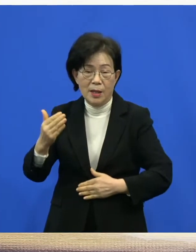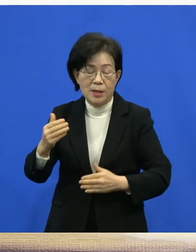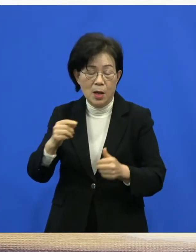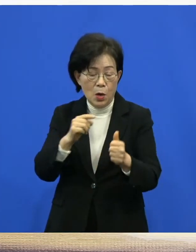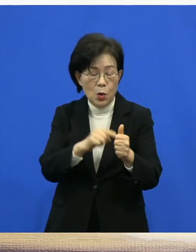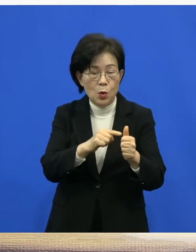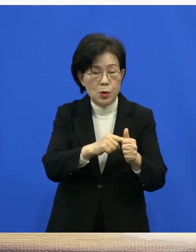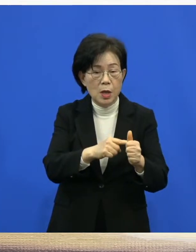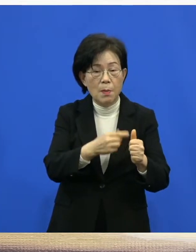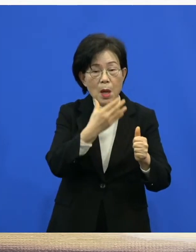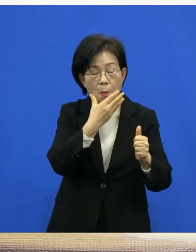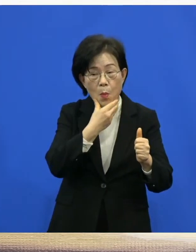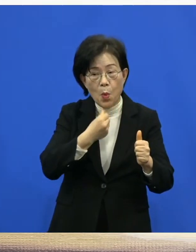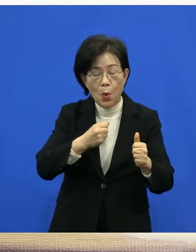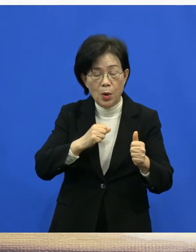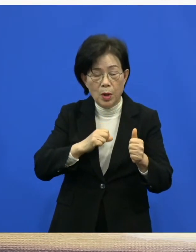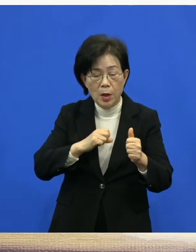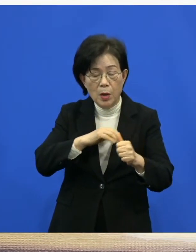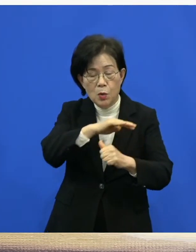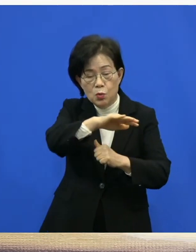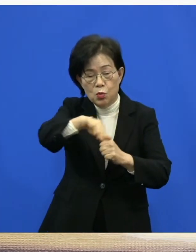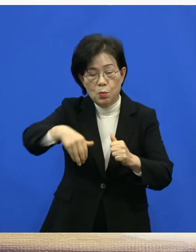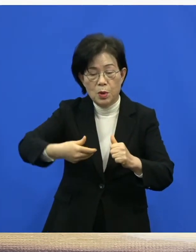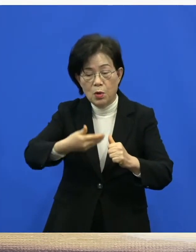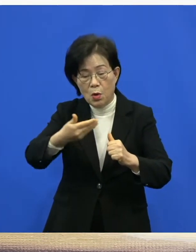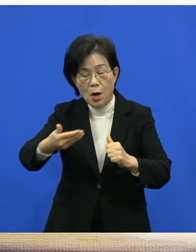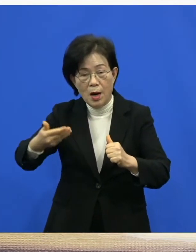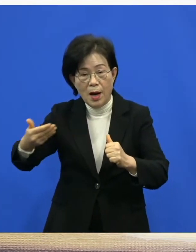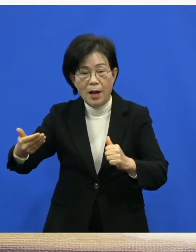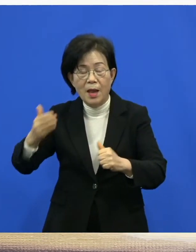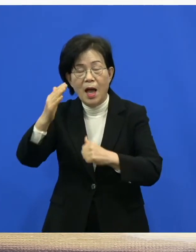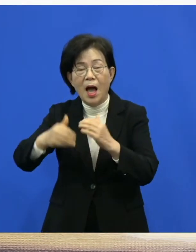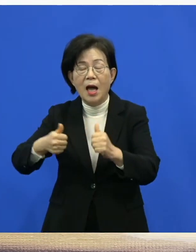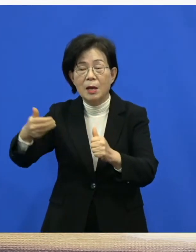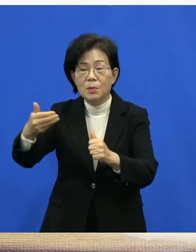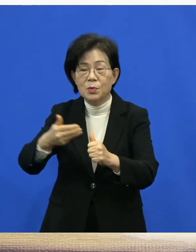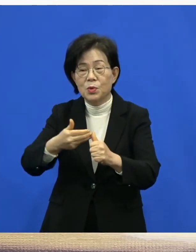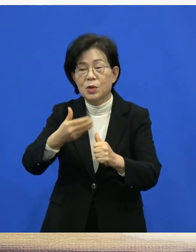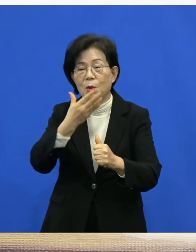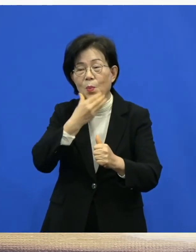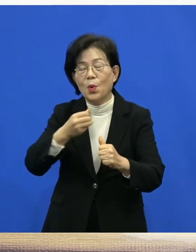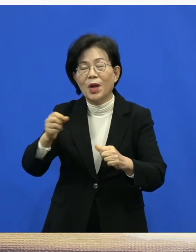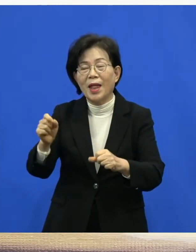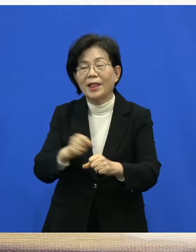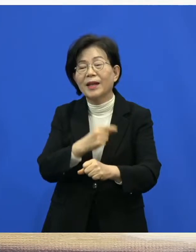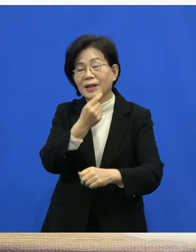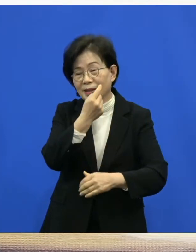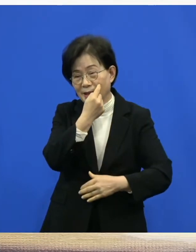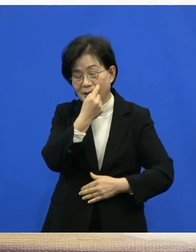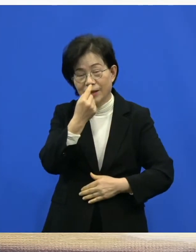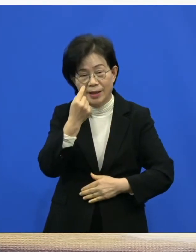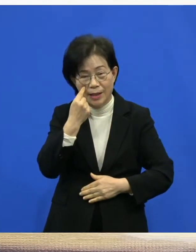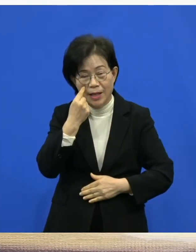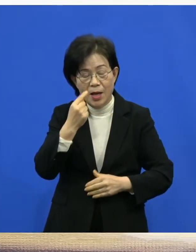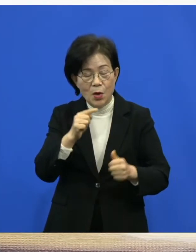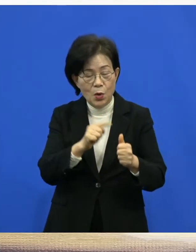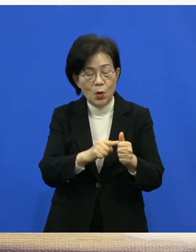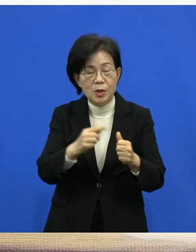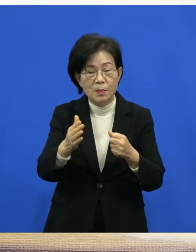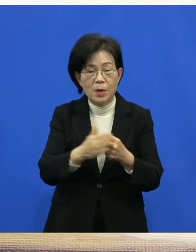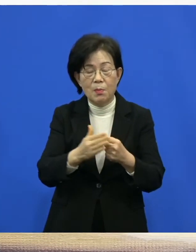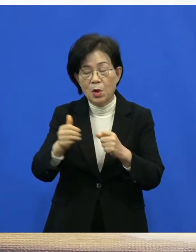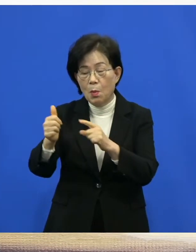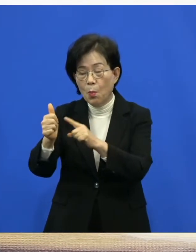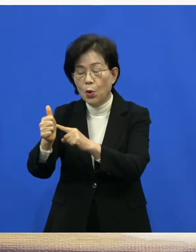요셉에게 주어진 그 복이 주변으로 흘러가는데 이게 하나님이 주시는 복의 특징입니다. 요셉 때문에 보디발의